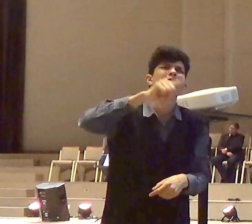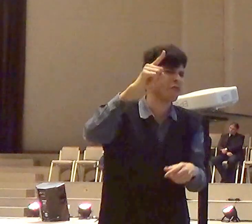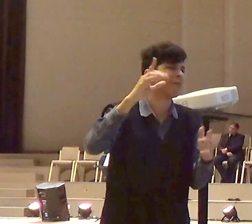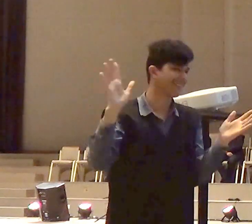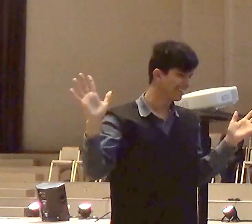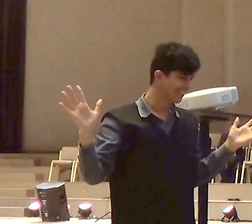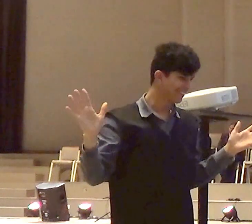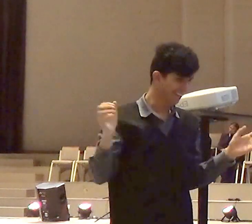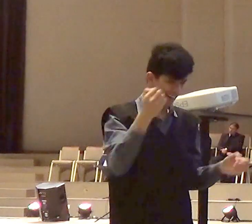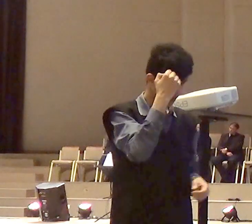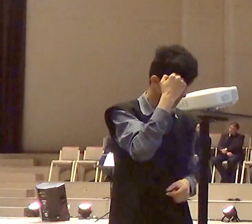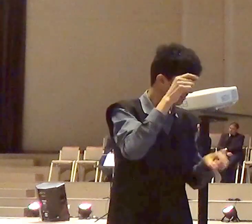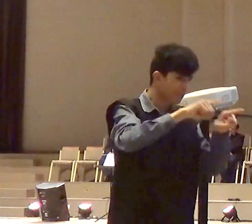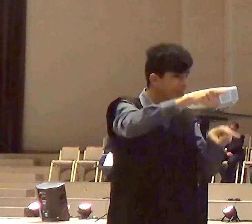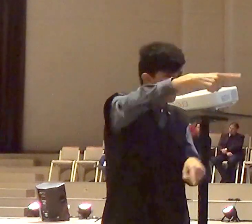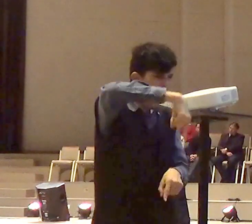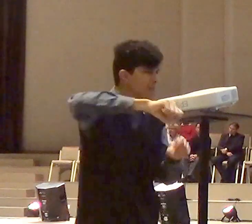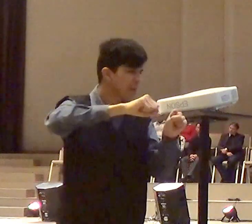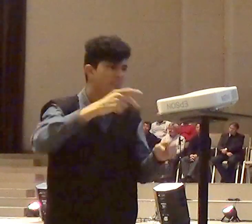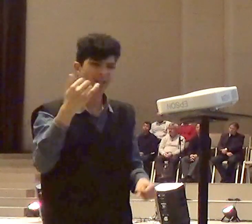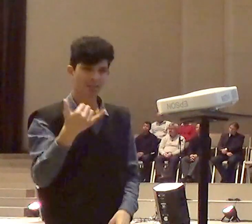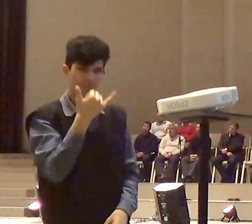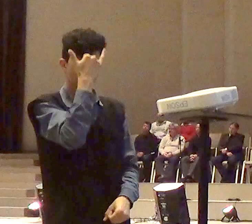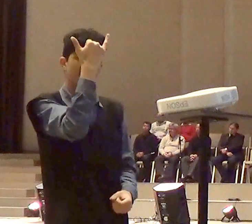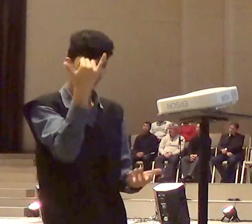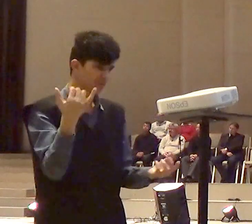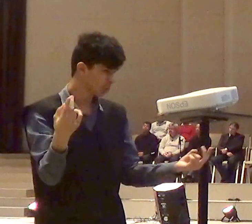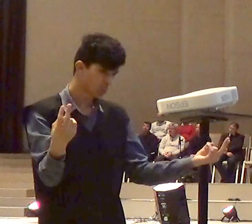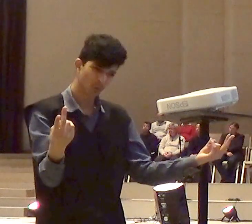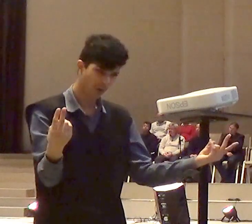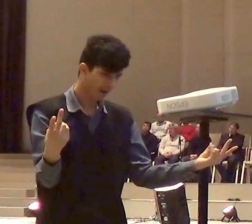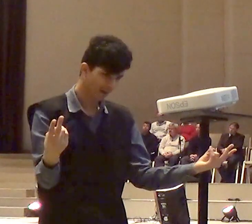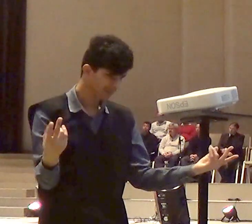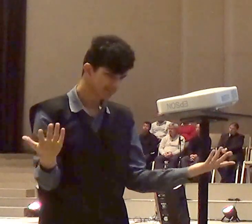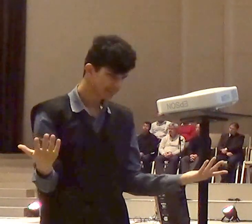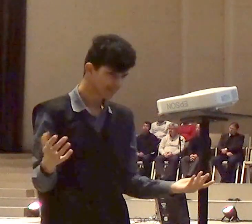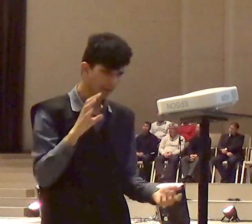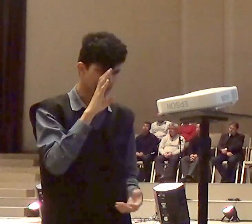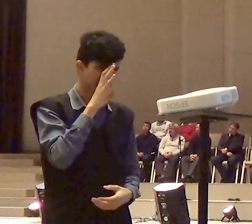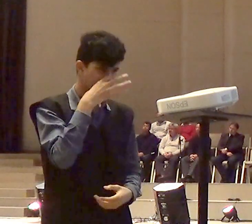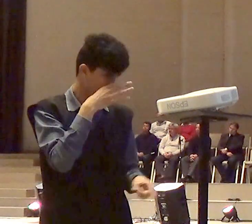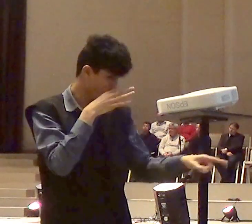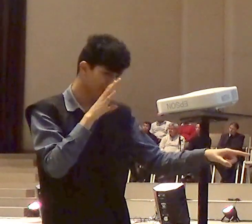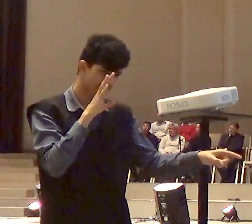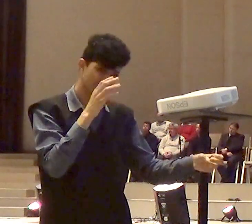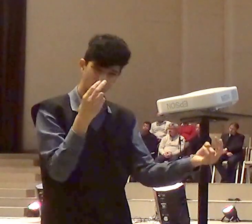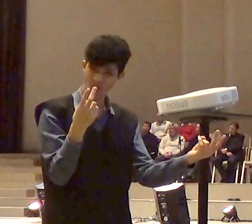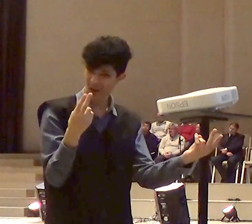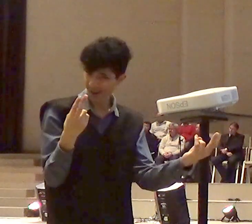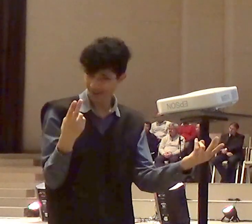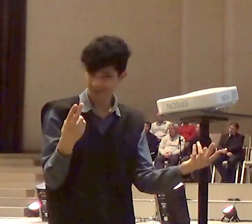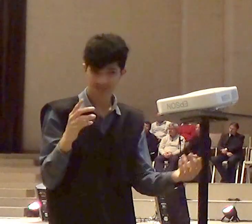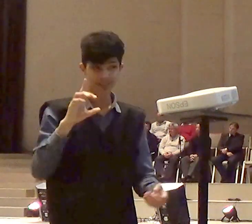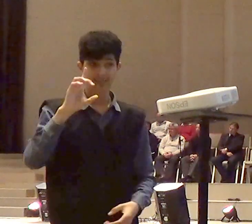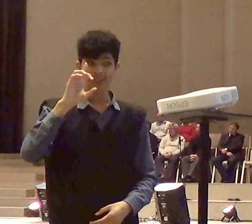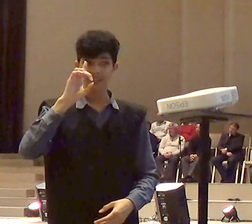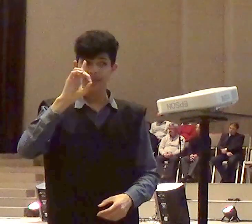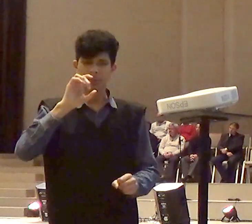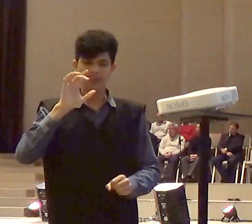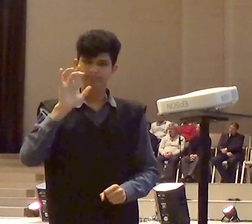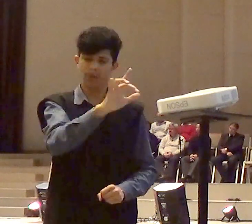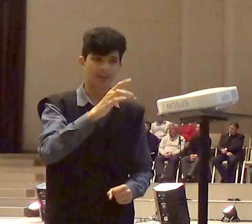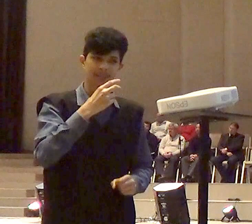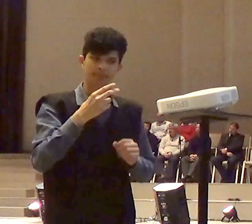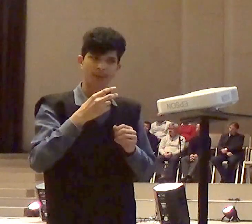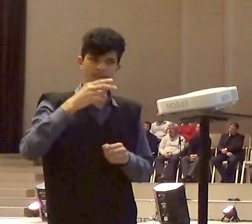a noite inteira ou a vida inteira mas já chega uma hora que o anjo do Senhor vai tocar no quadril de Jacó